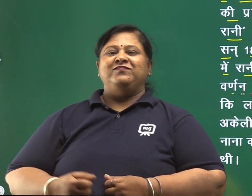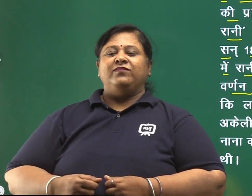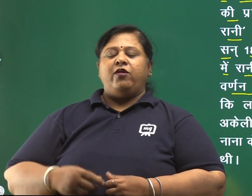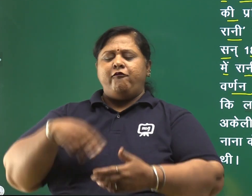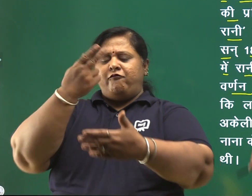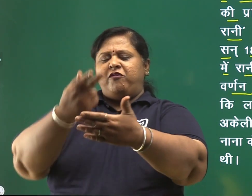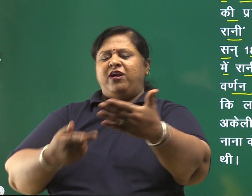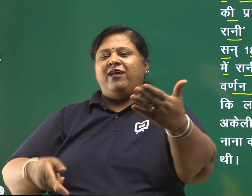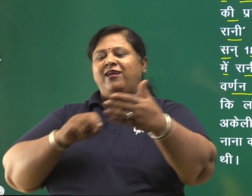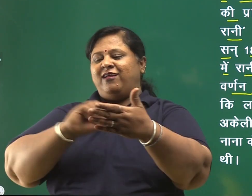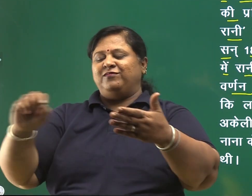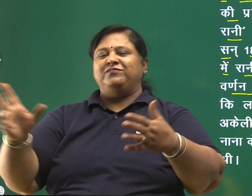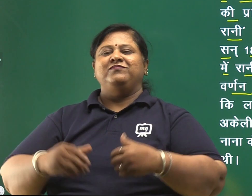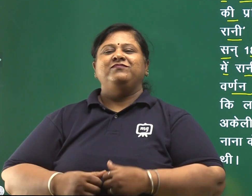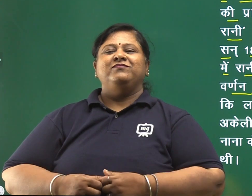वर्णन है।